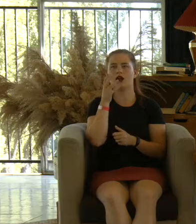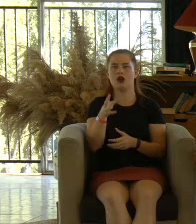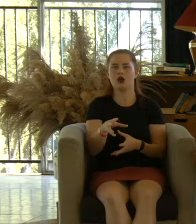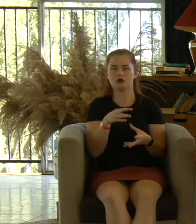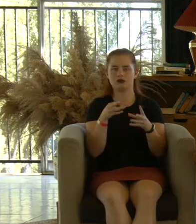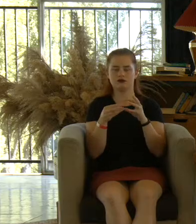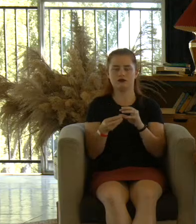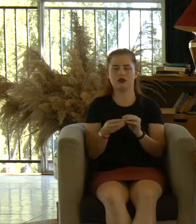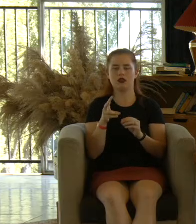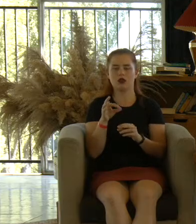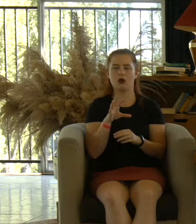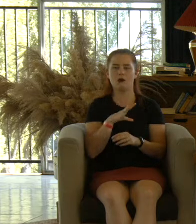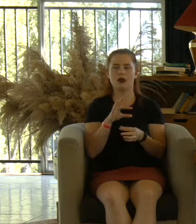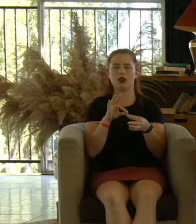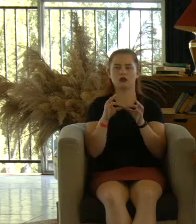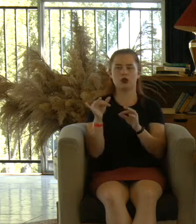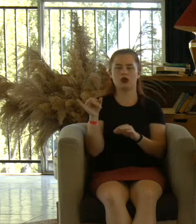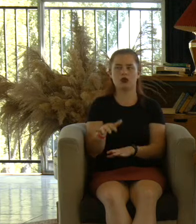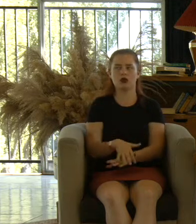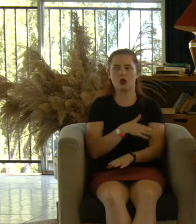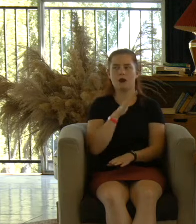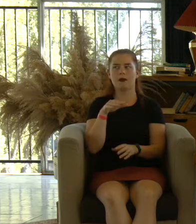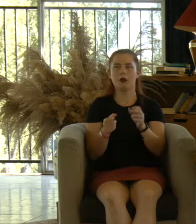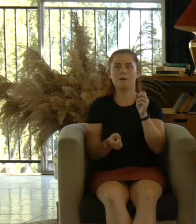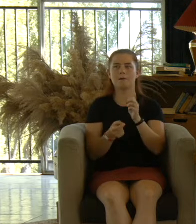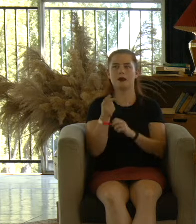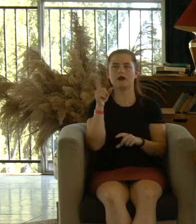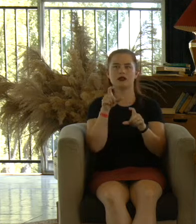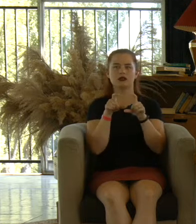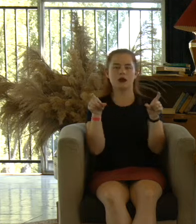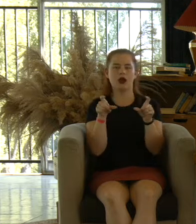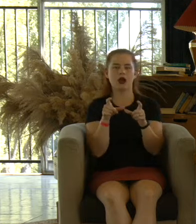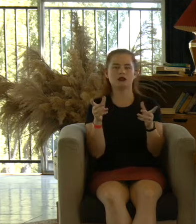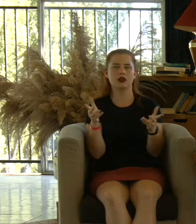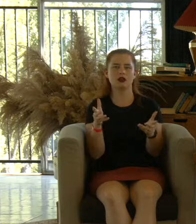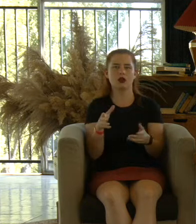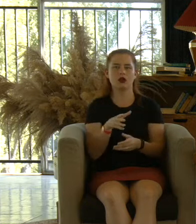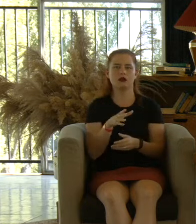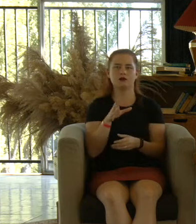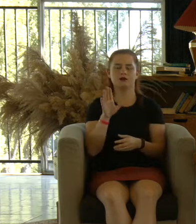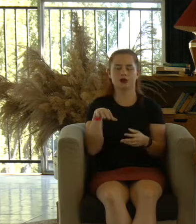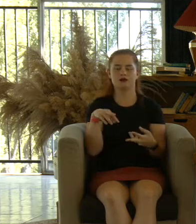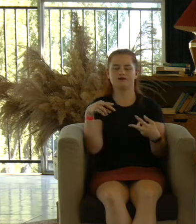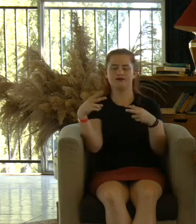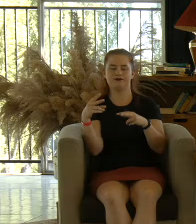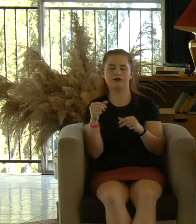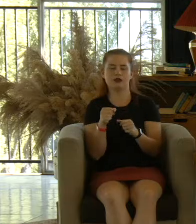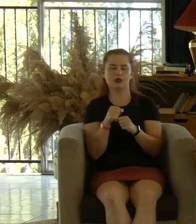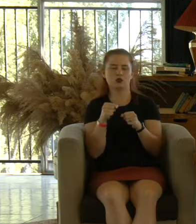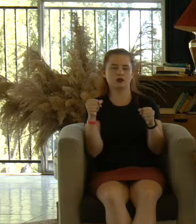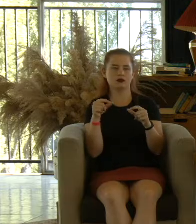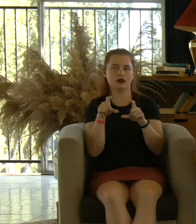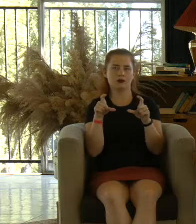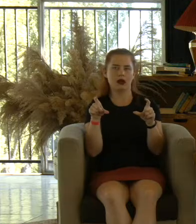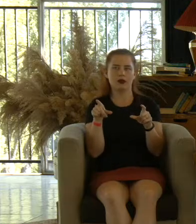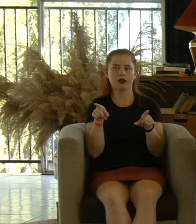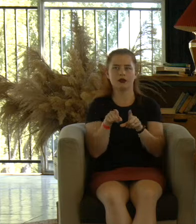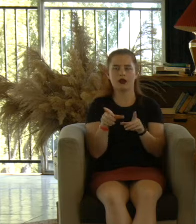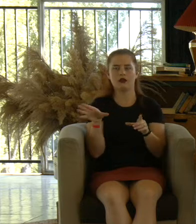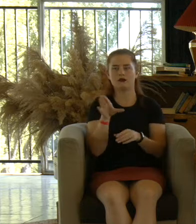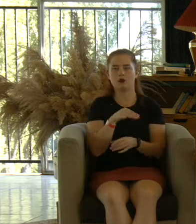было сложно и долго. Потом появились магазины, которые эволюционировали в супермаркеты, И мы таким образом упростили все